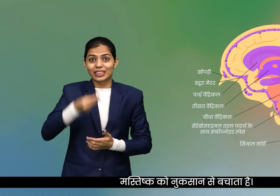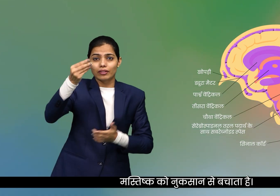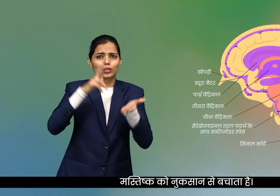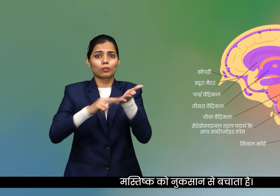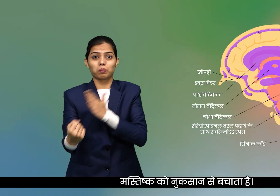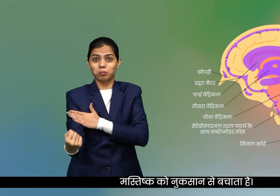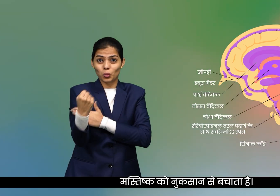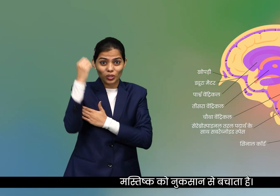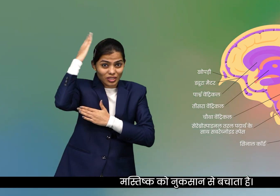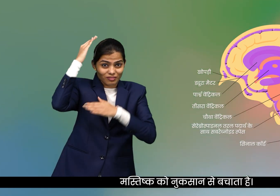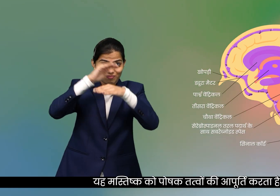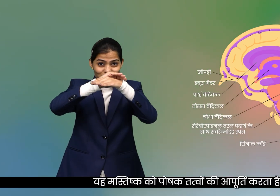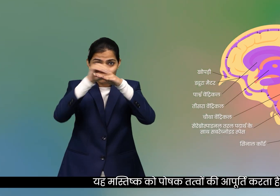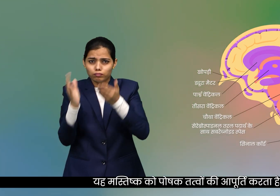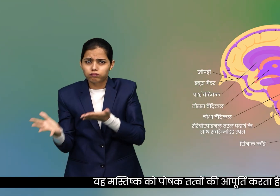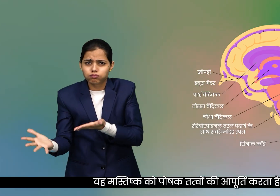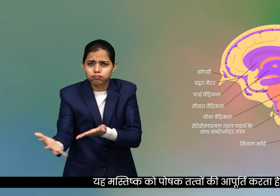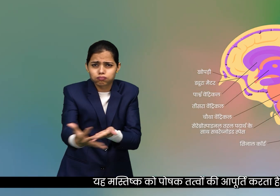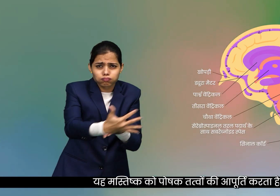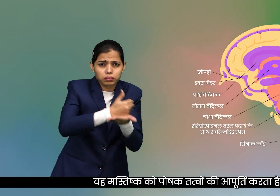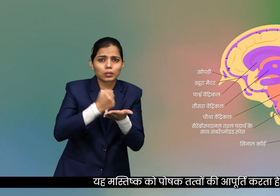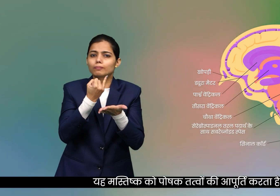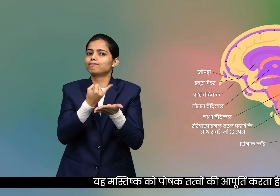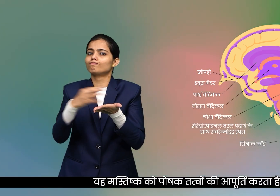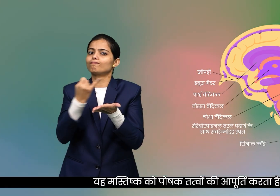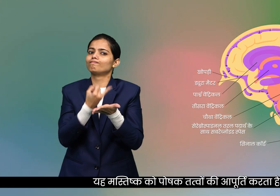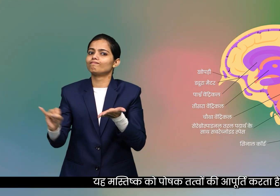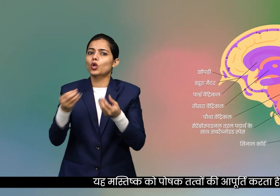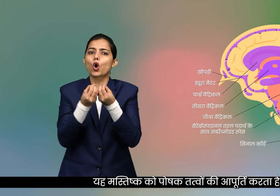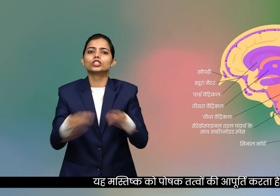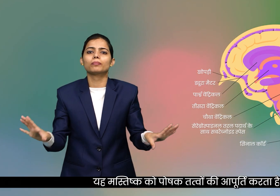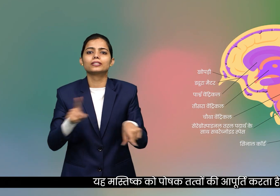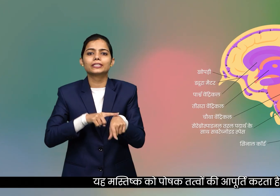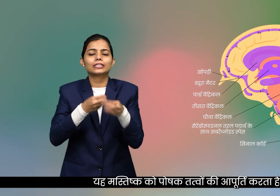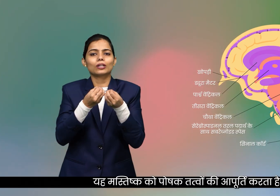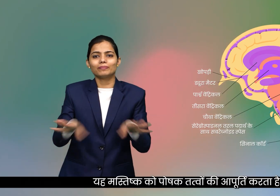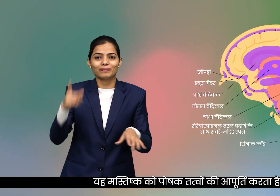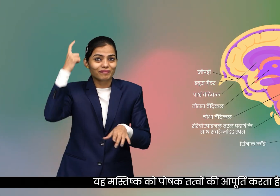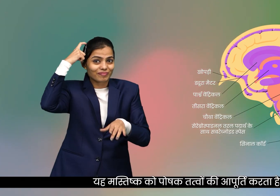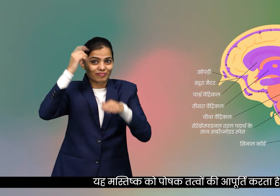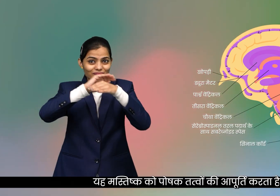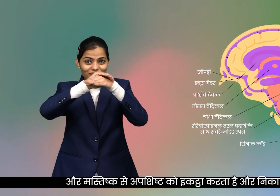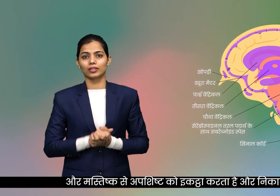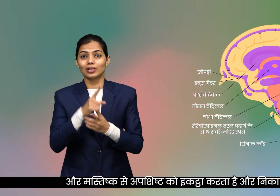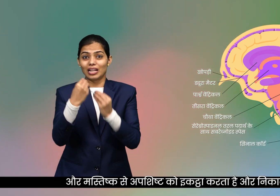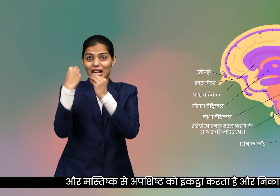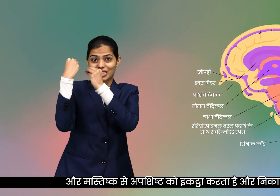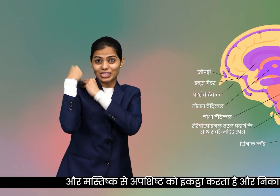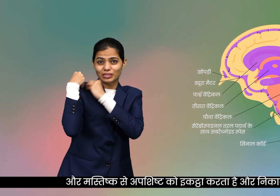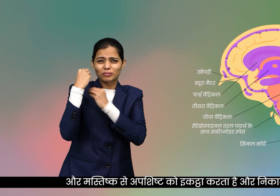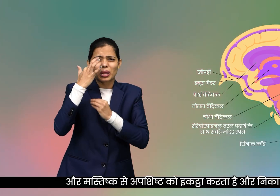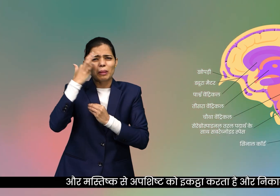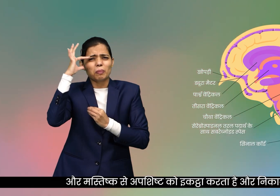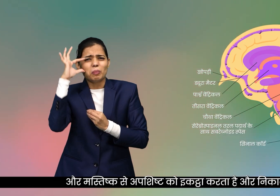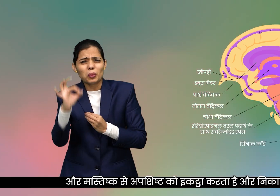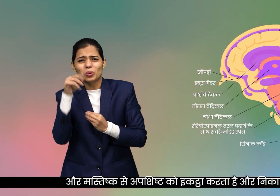को नुकसान से बचाता है। यह मस्तिष्क को पोषक तत्वों की आपूर्ति कराता है और